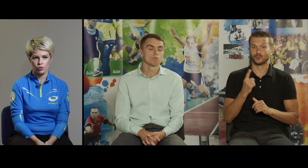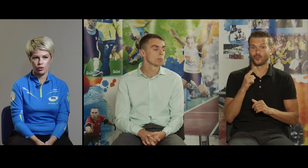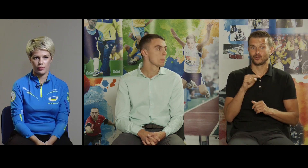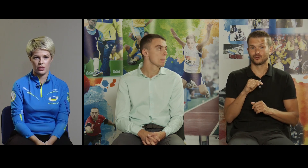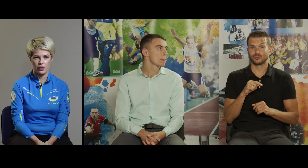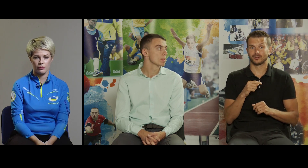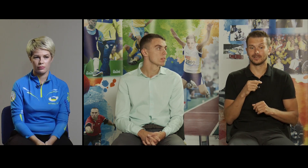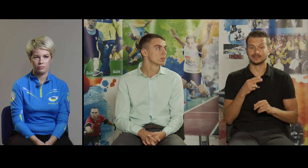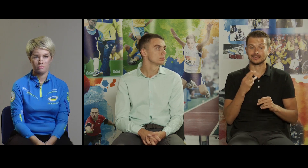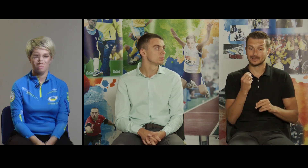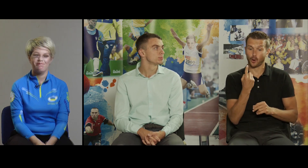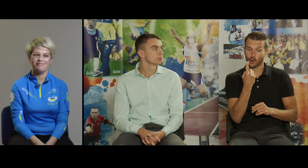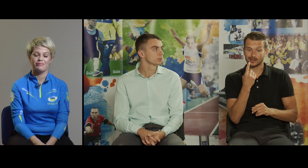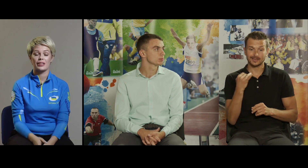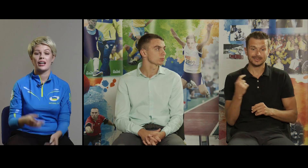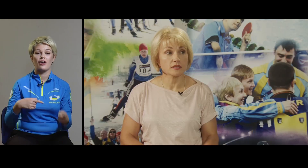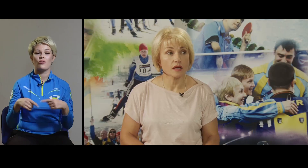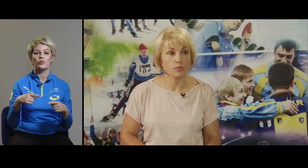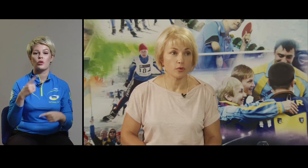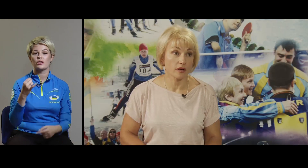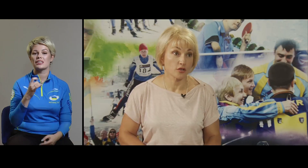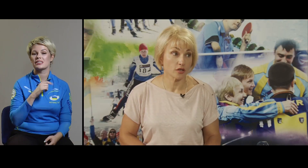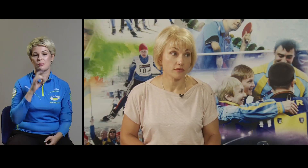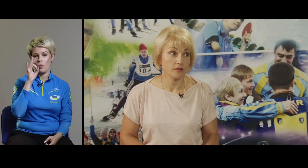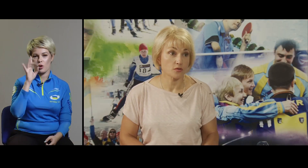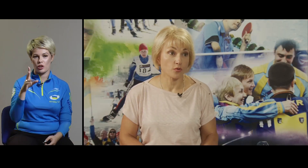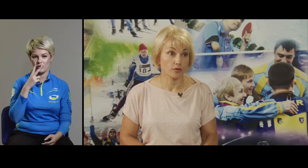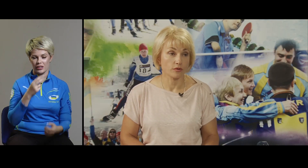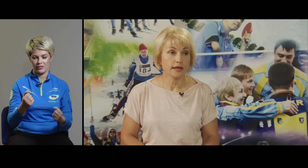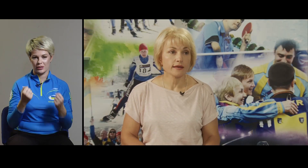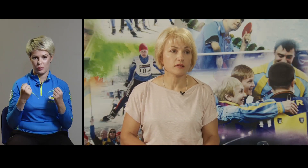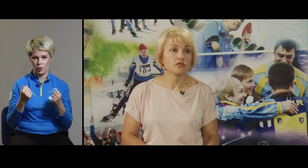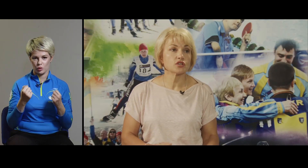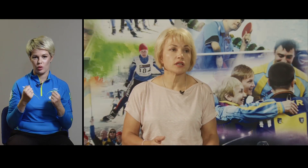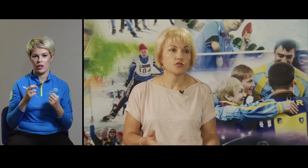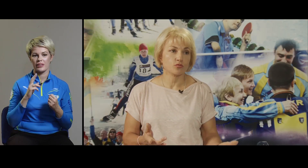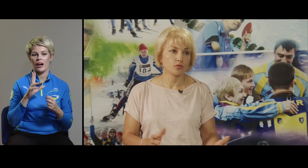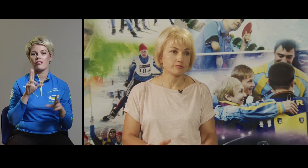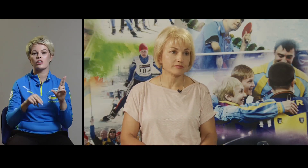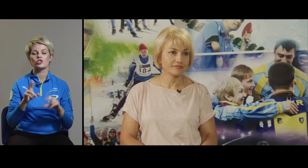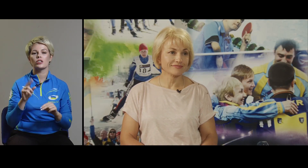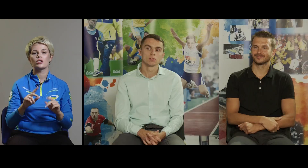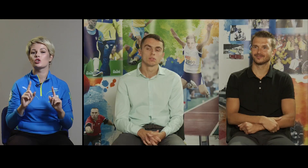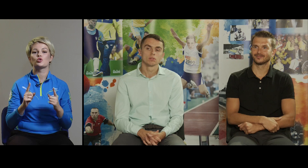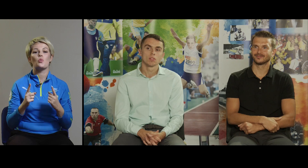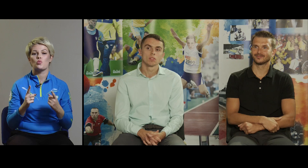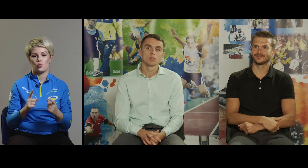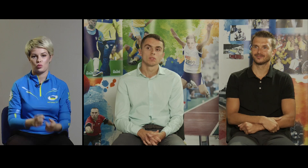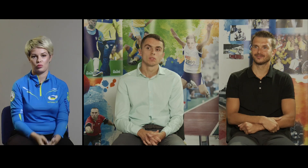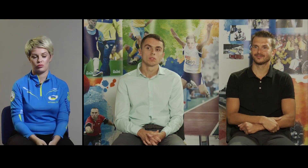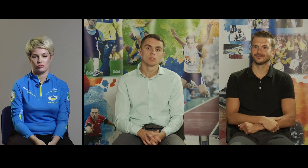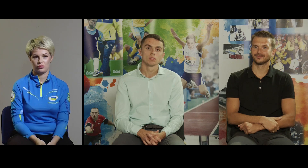розвиток кожного гравця. Футбол – один із найпопулярніших видів спорту. Як ви вважаєте, чому?